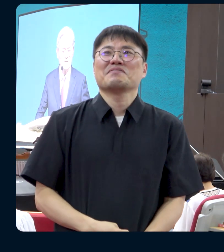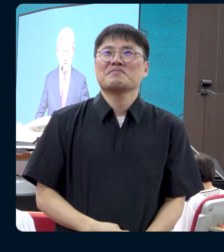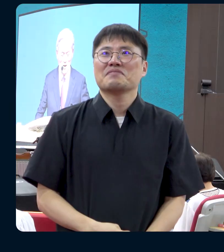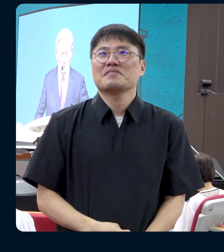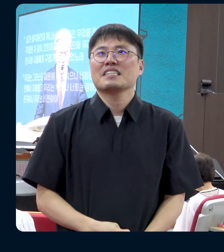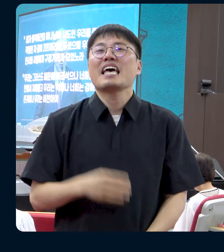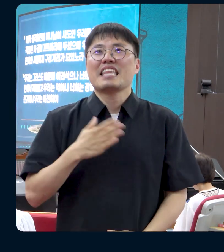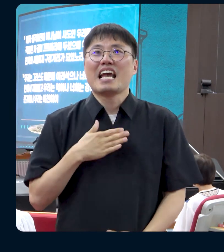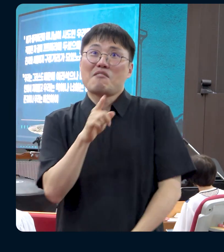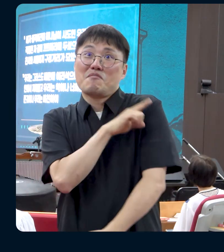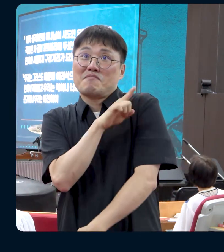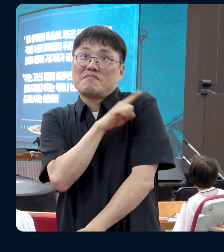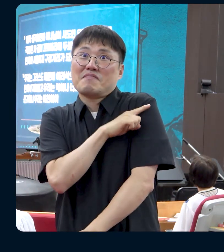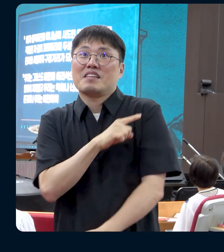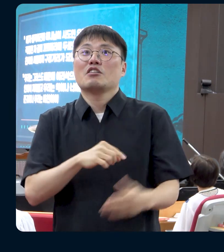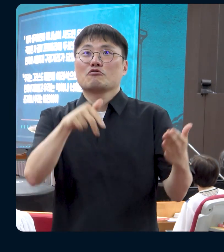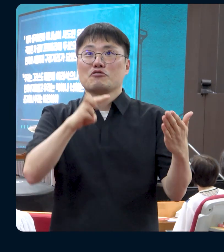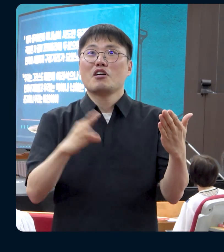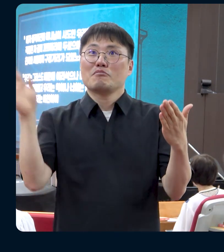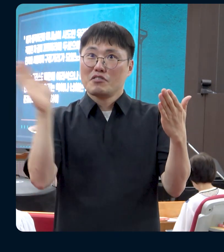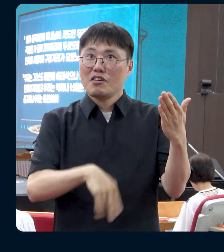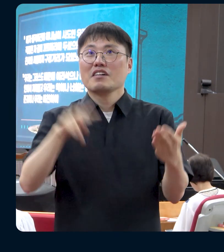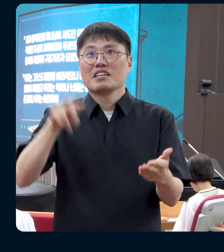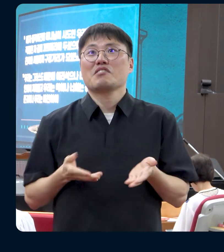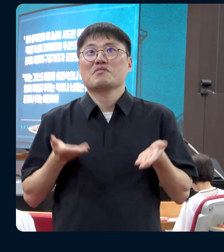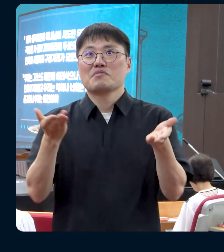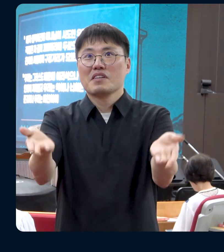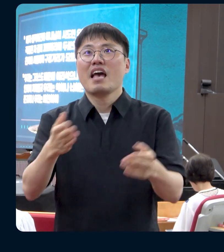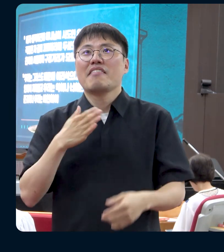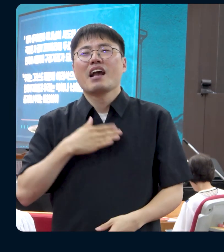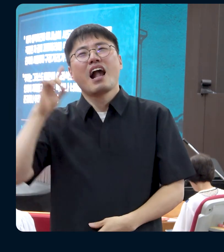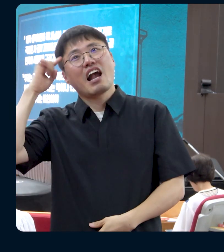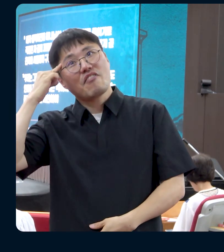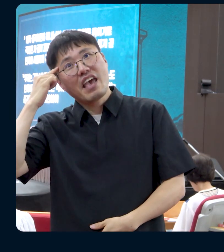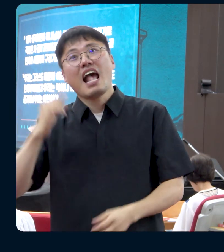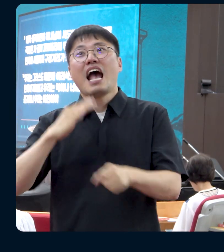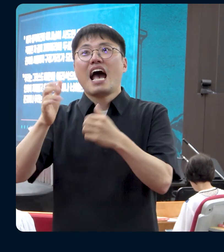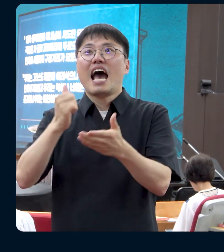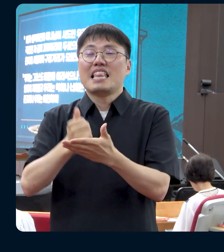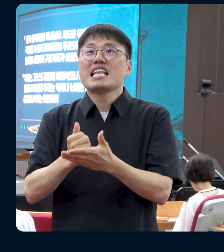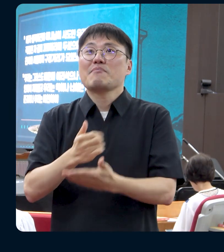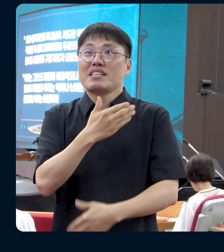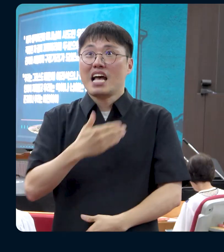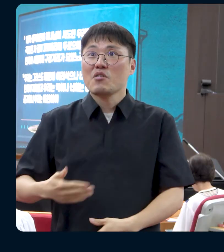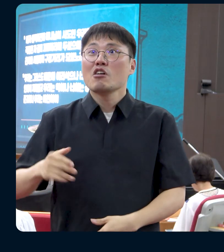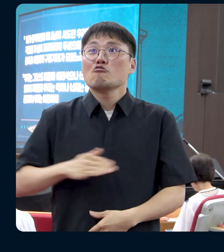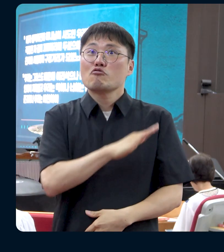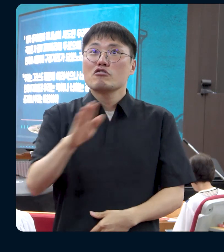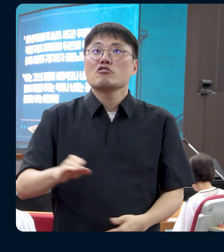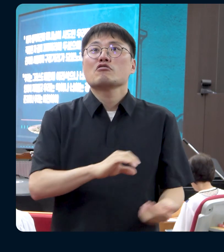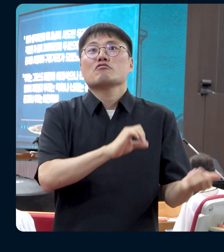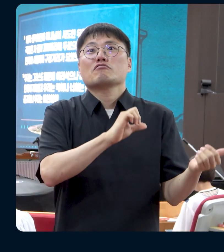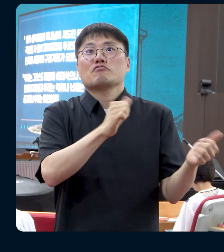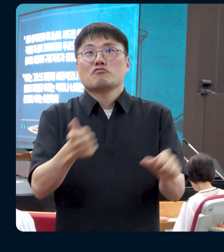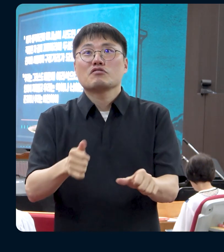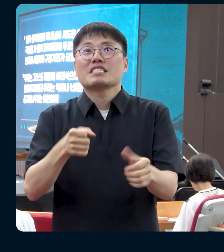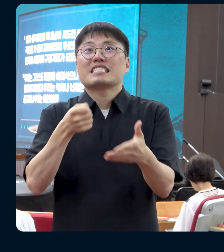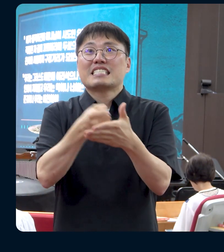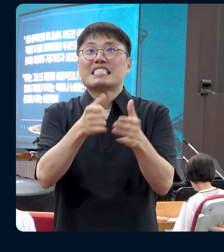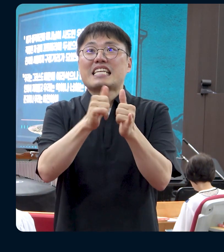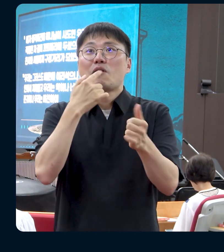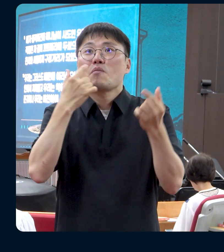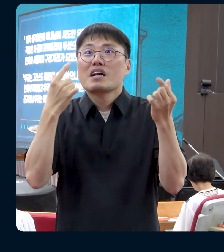하겠습니다. 제가 먼저 9절 말씀을 봉독합니다. 내가 생각하건대 하나님이 사도인 우리를